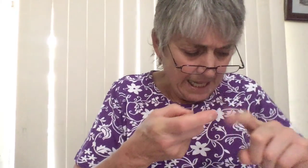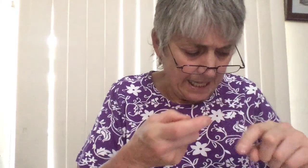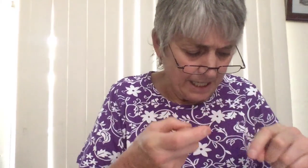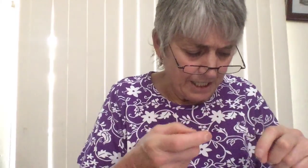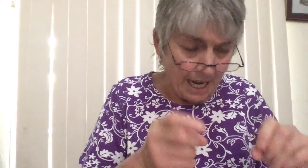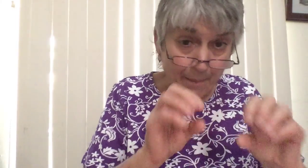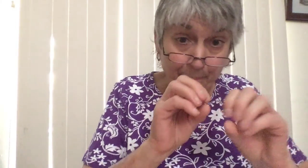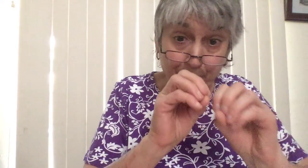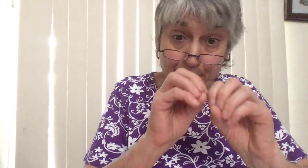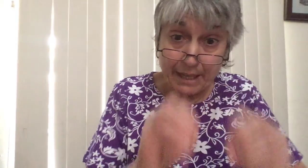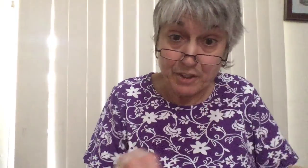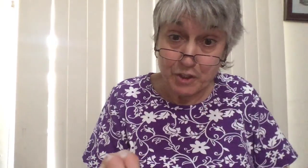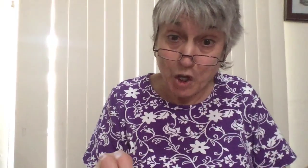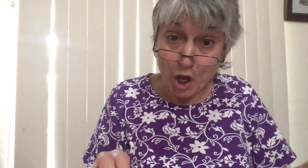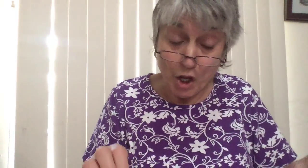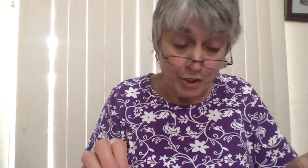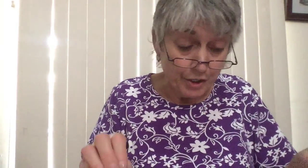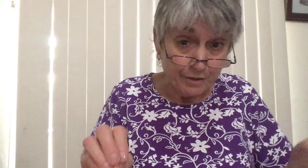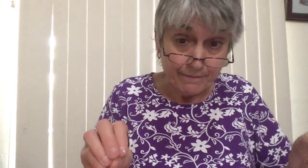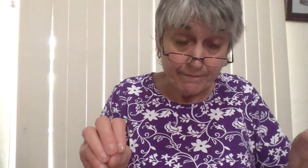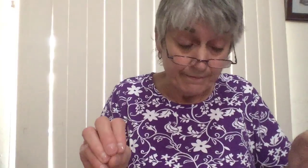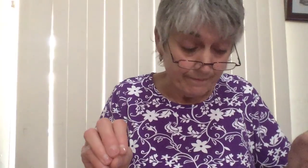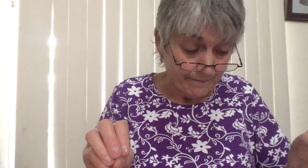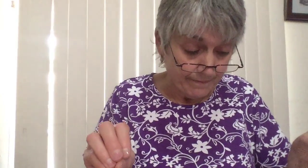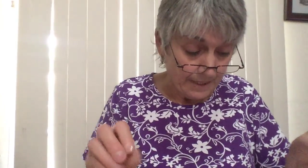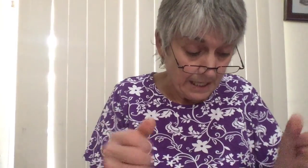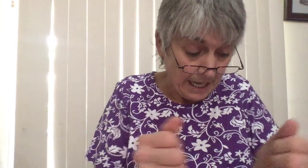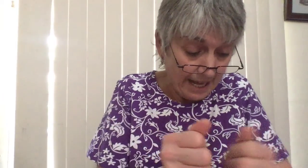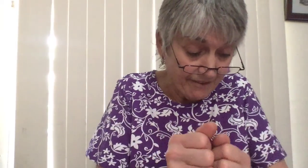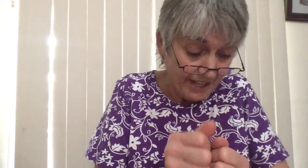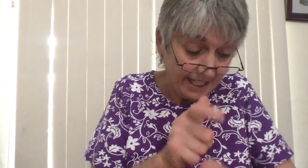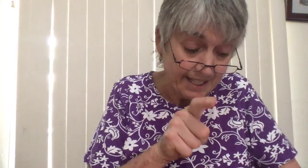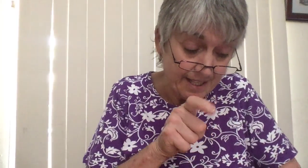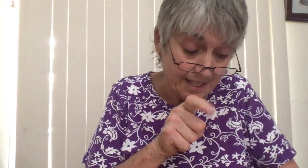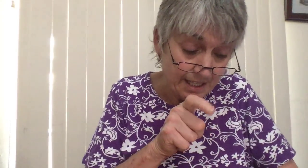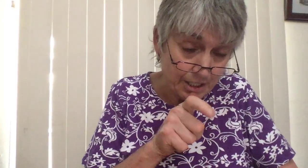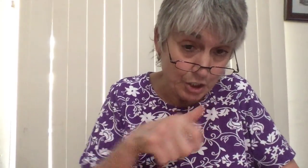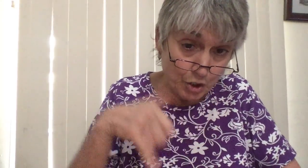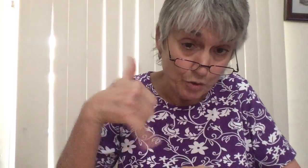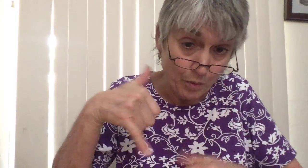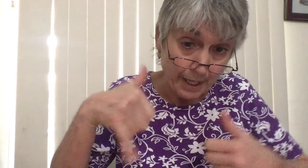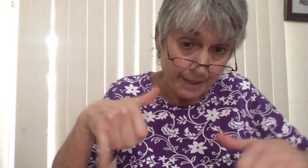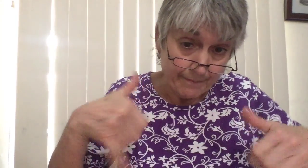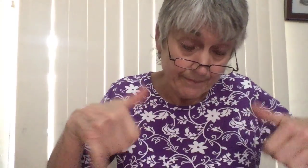Il n'y a personne avec qui jouer.